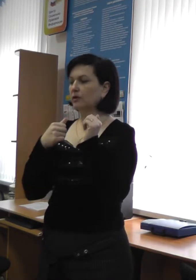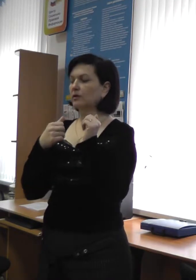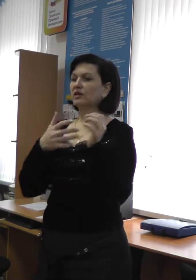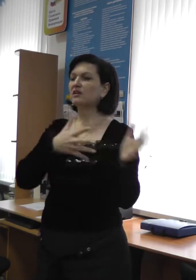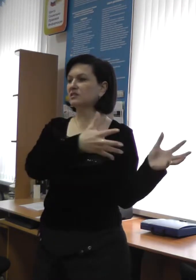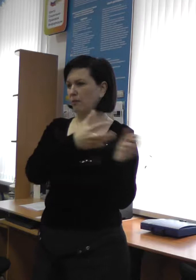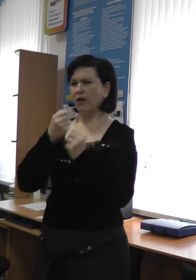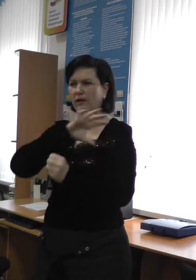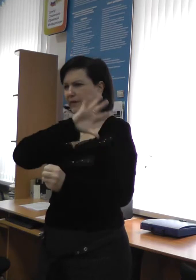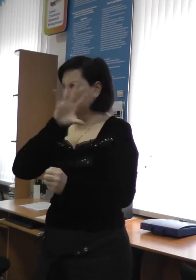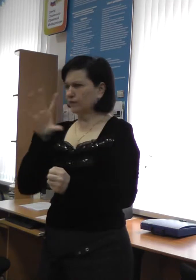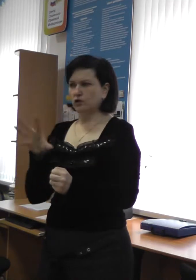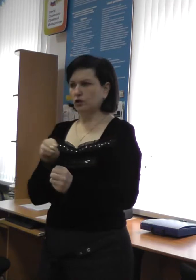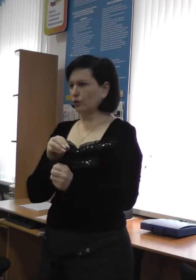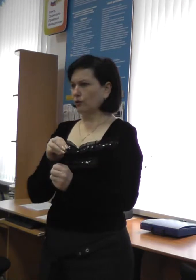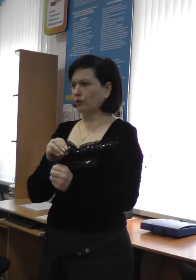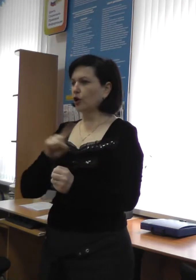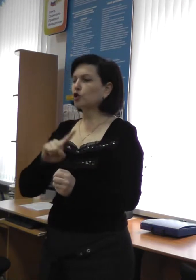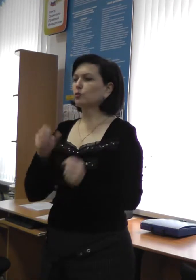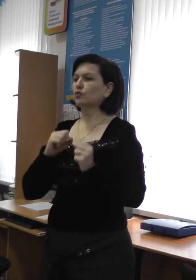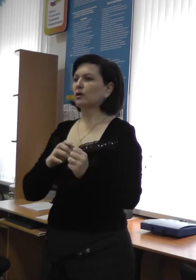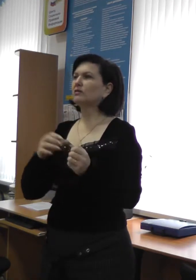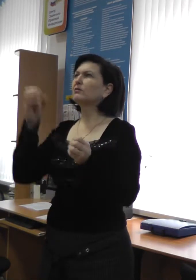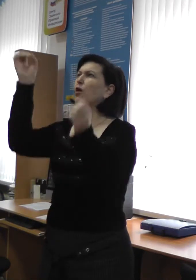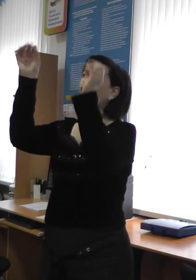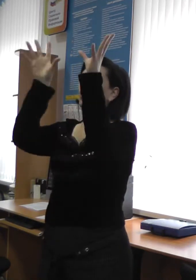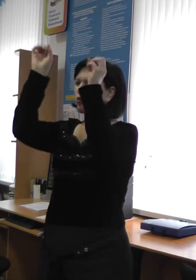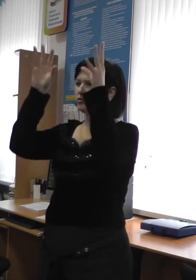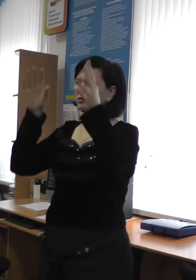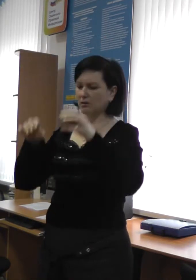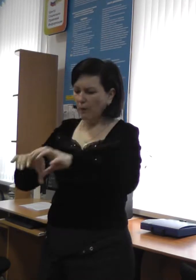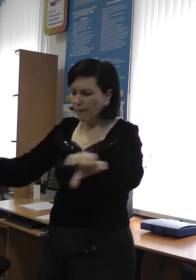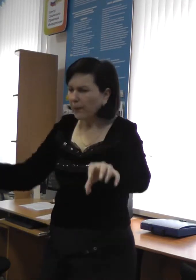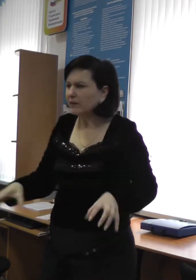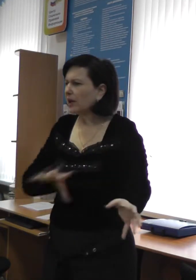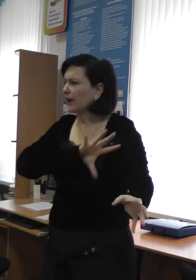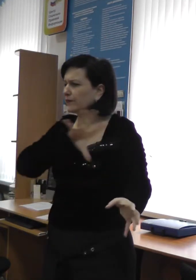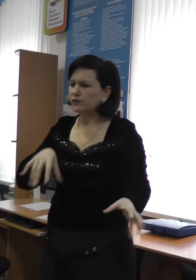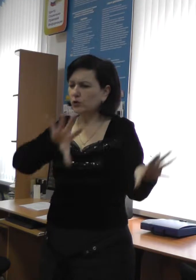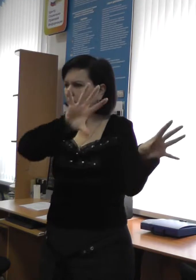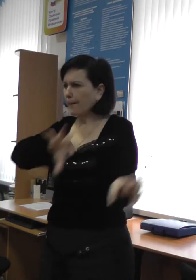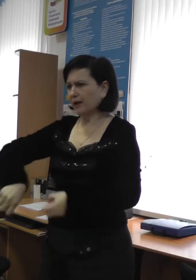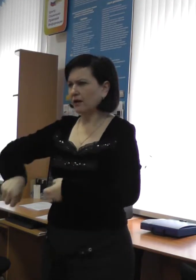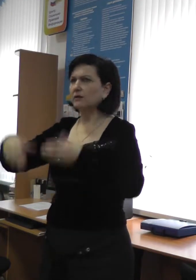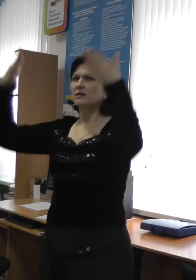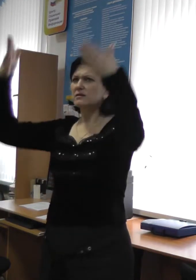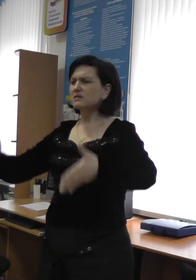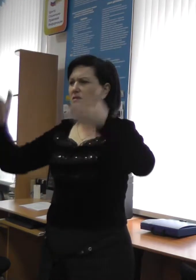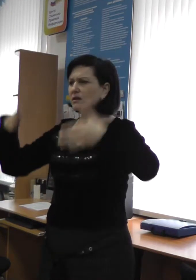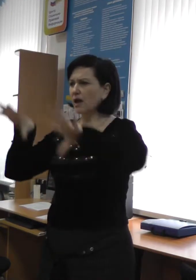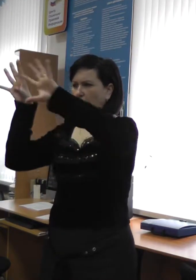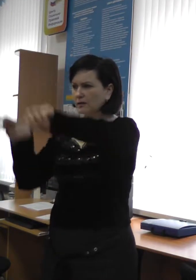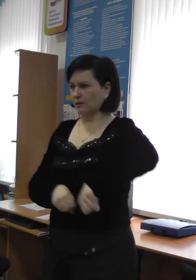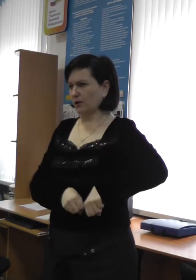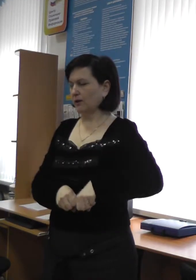собой все, что только можно было унести. От плафонов и люстр до панелей, которыми были обшиты стены. И тем не менее,